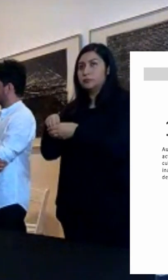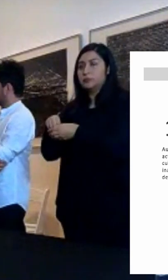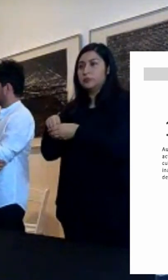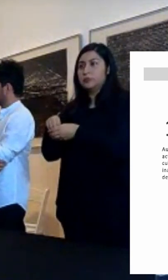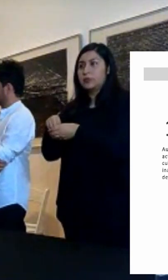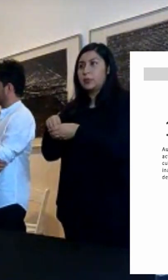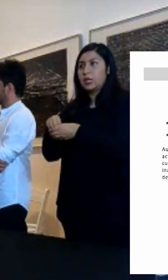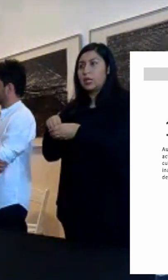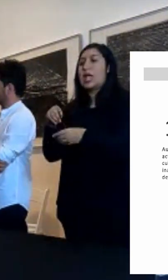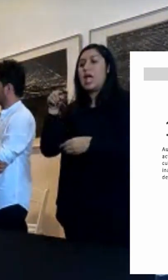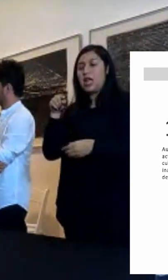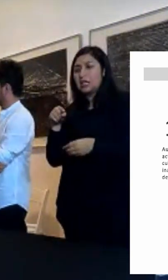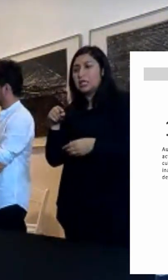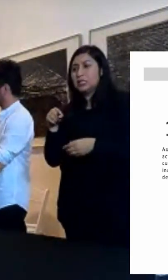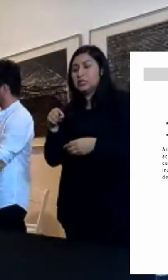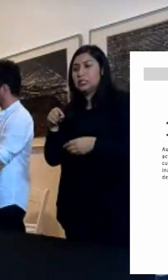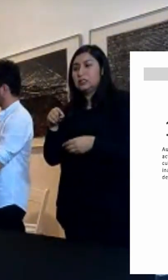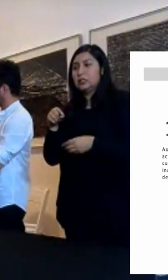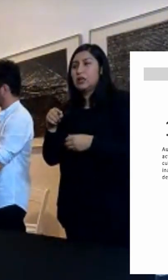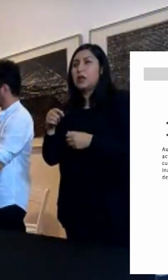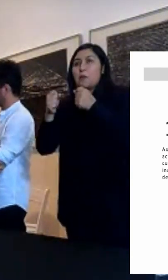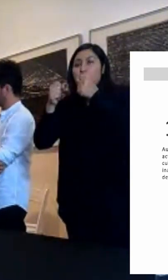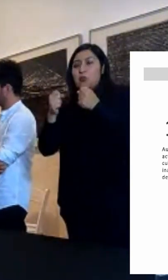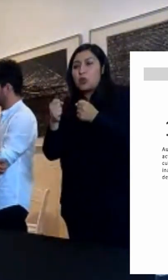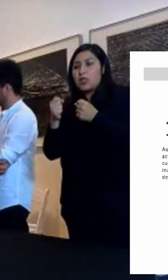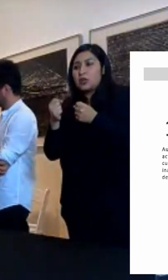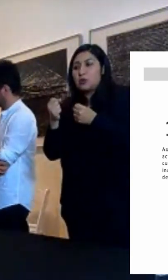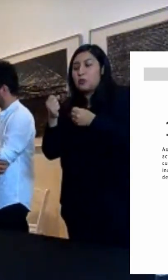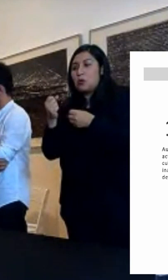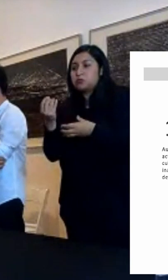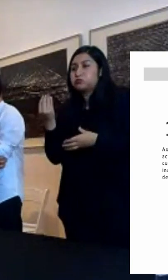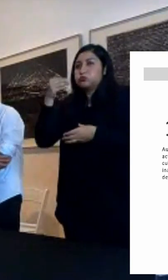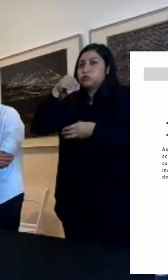viene el ejercicio de poder como internalizar